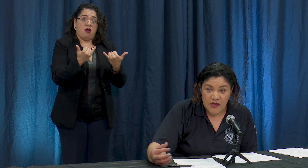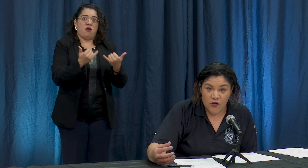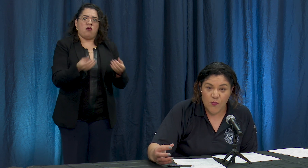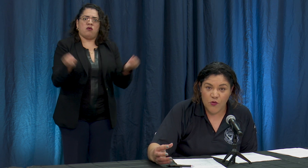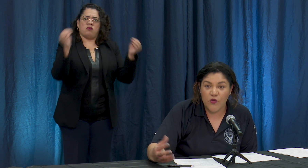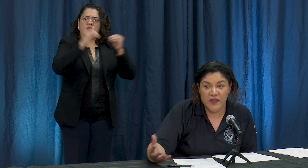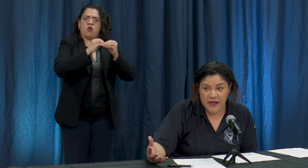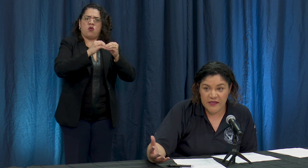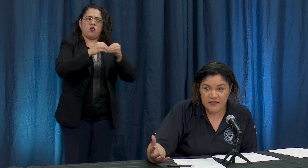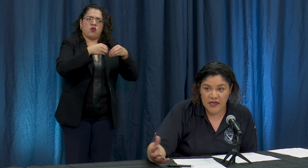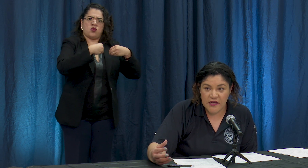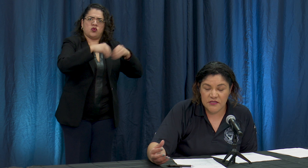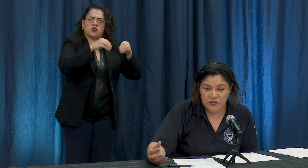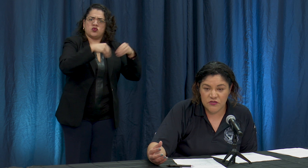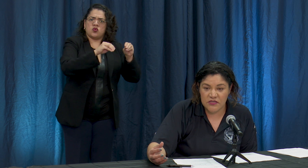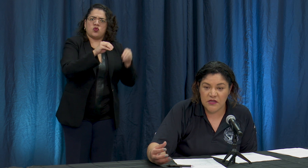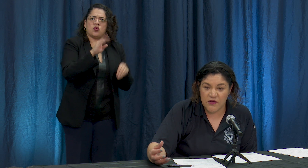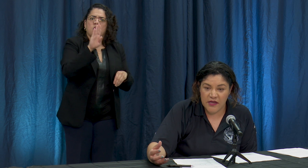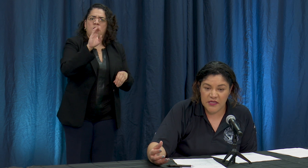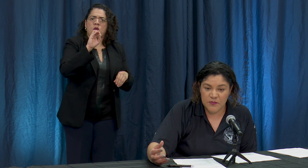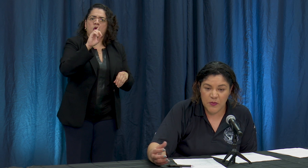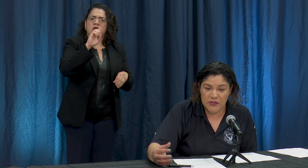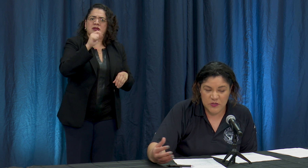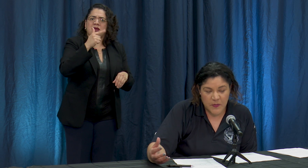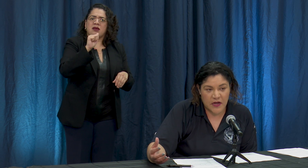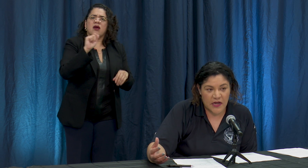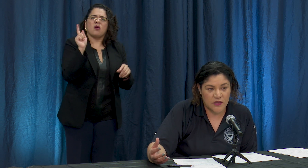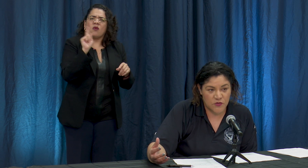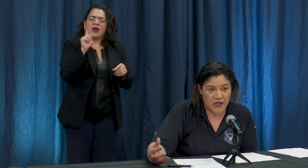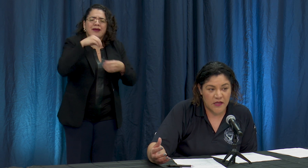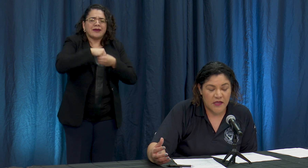tiendas como bodegas en estos restaurantes. Por